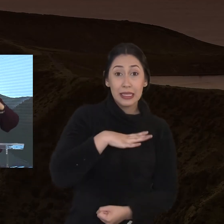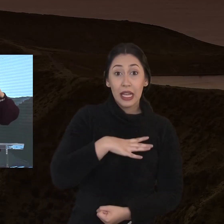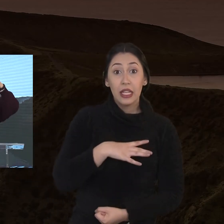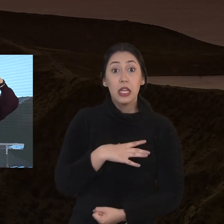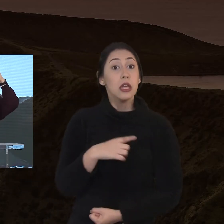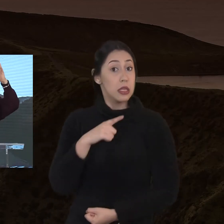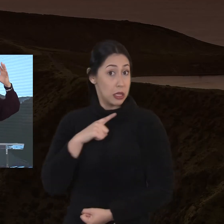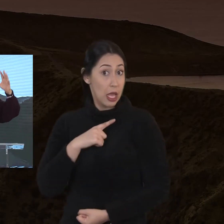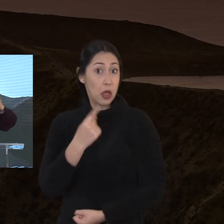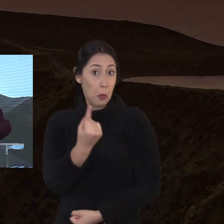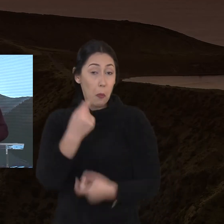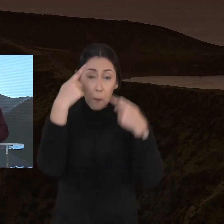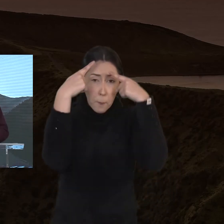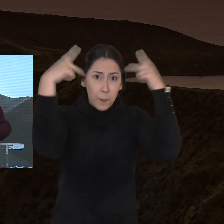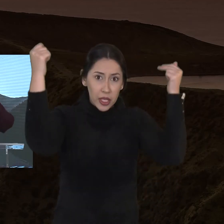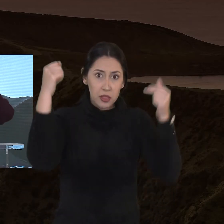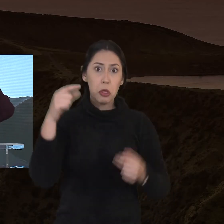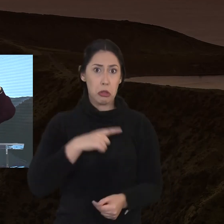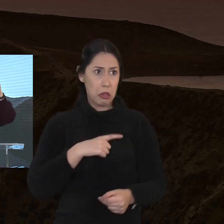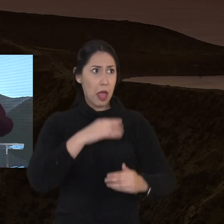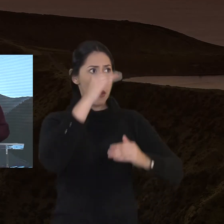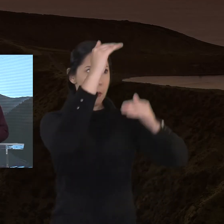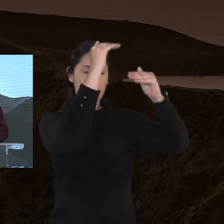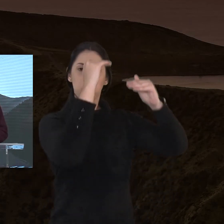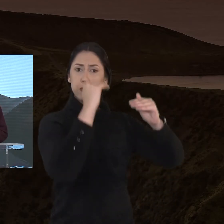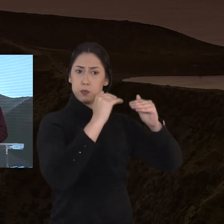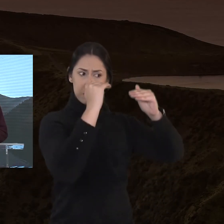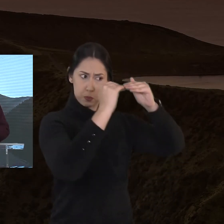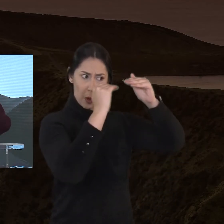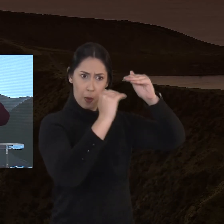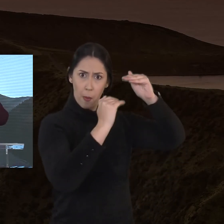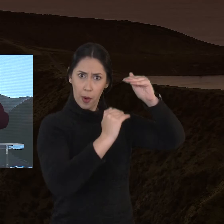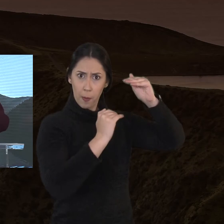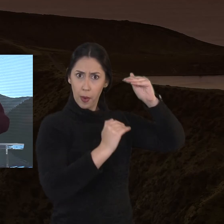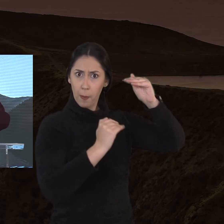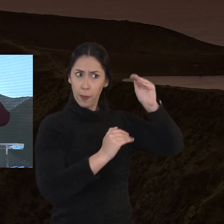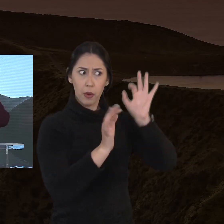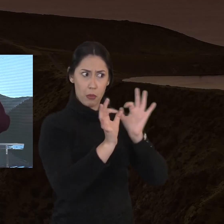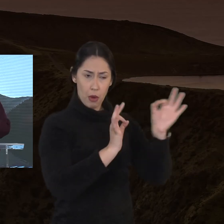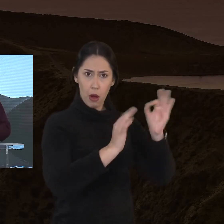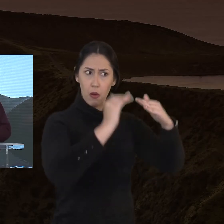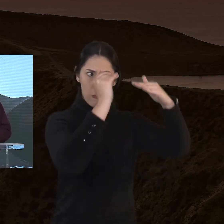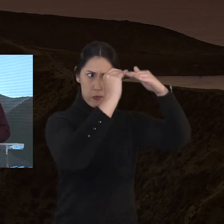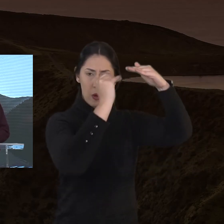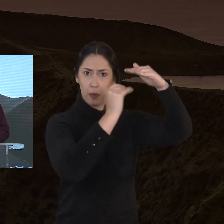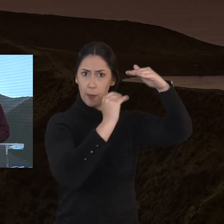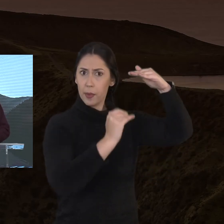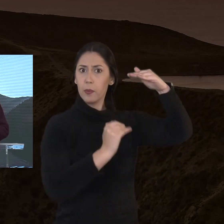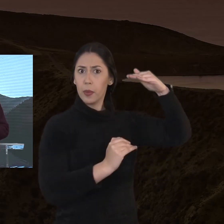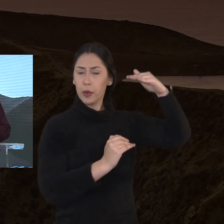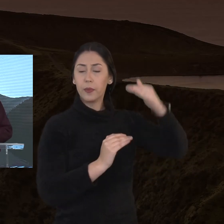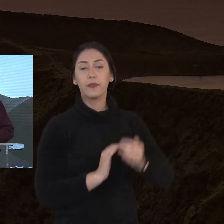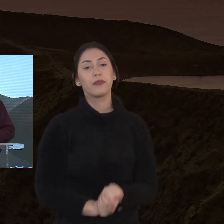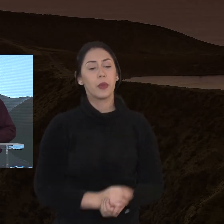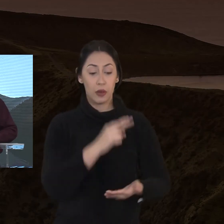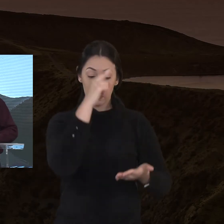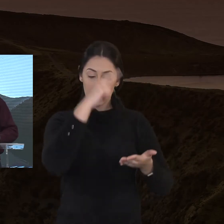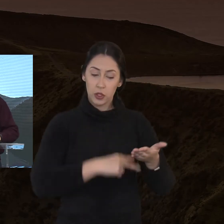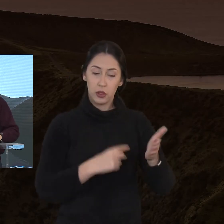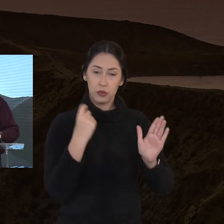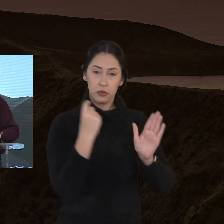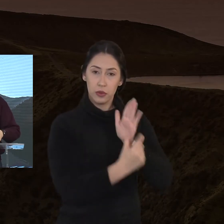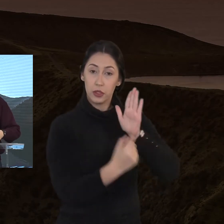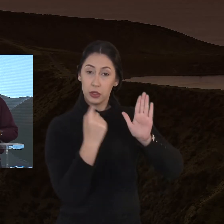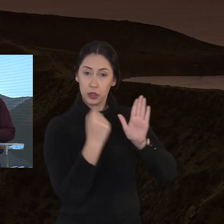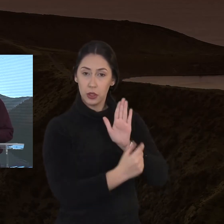príncipe eles têm a hierarquia deles a hierarquia deles a ordem deles a hierarquia deles então vamos lá alguns